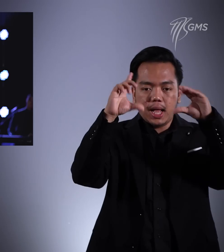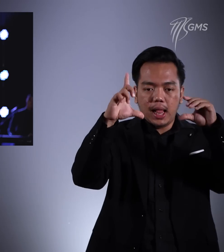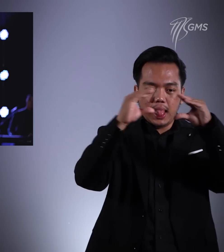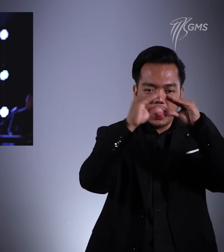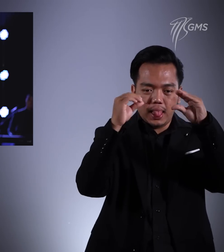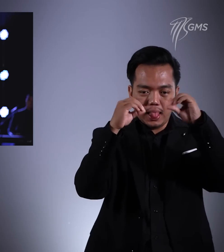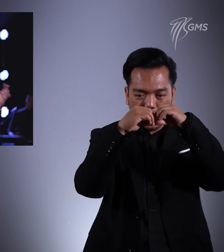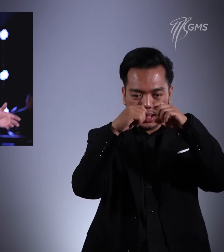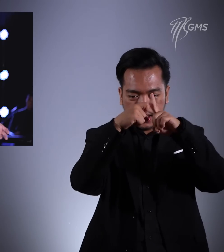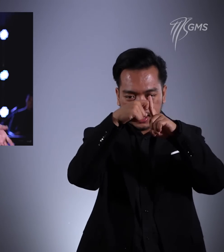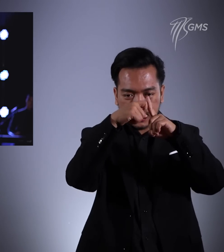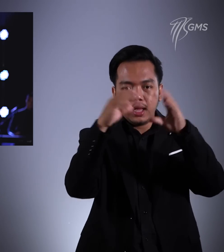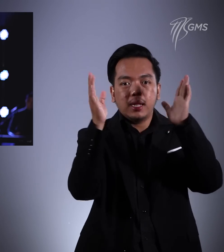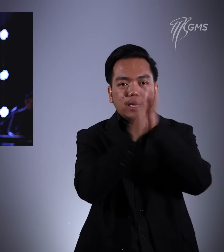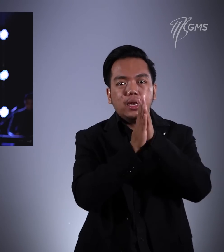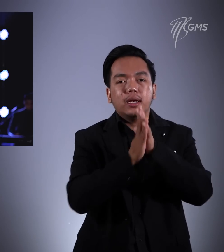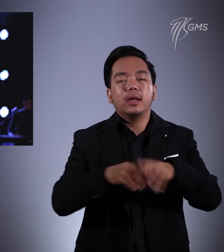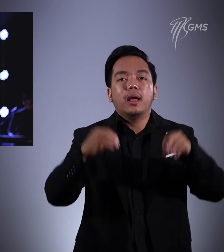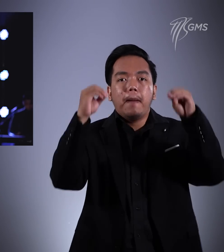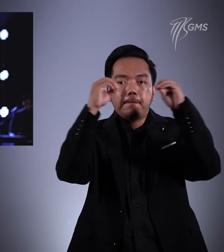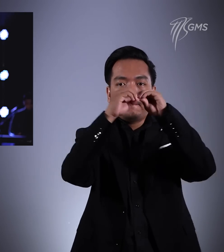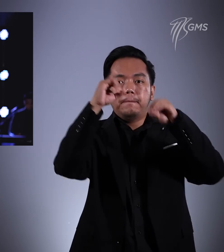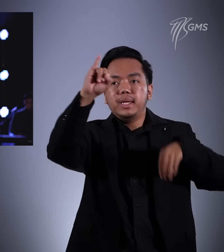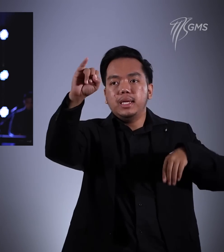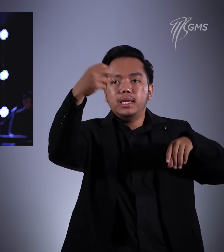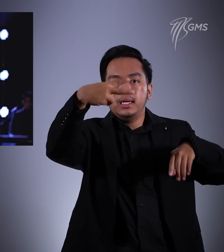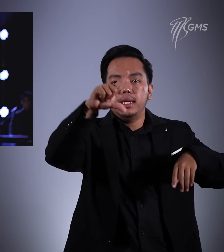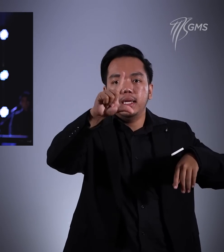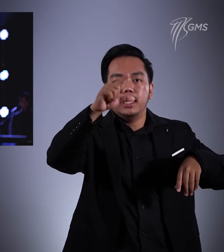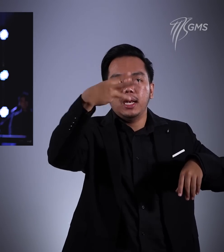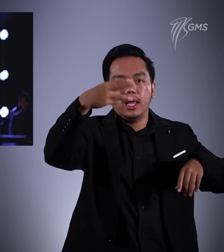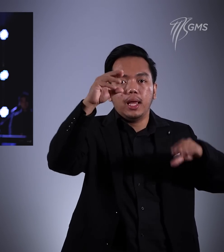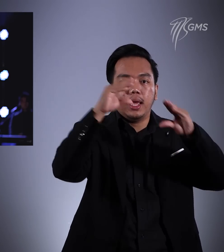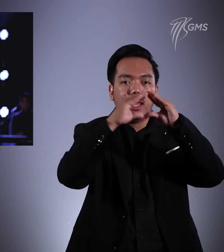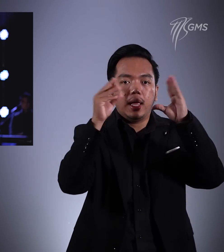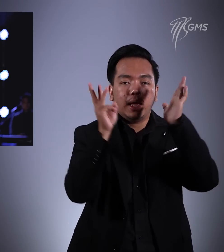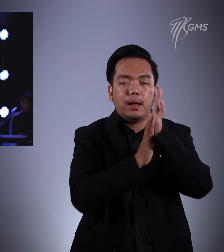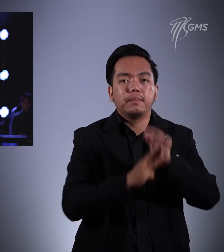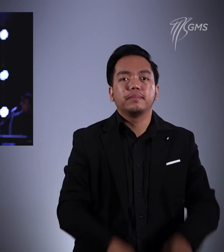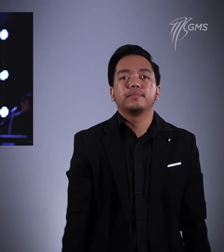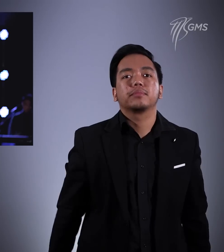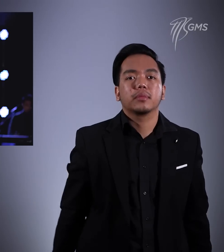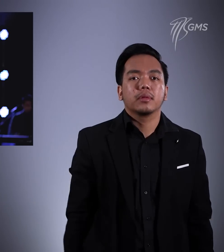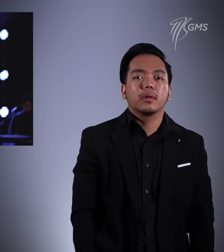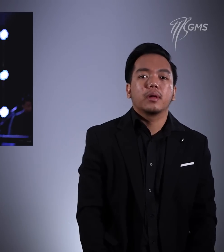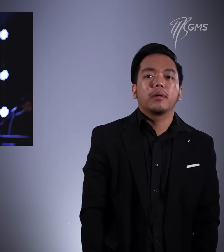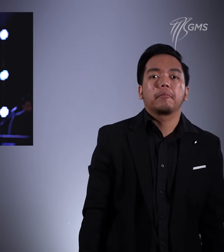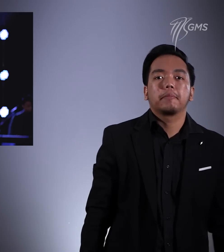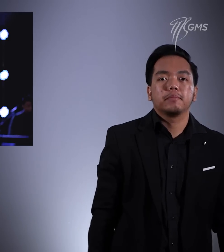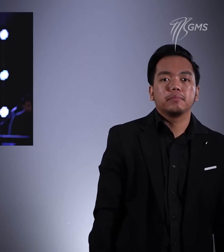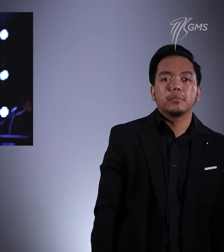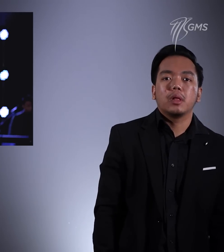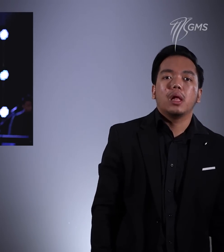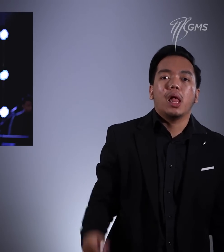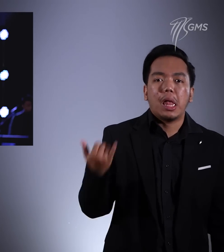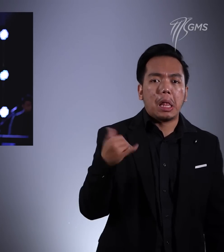Bileam nabi-nabian, sebentar nabi Tuhan, sebentar nabi setan. Karena dia mata duitan. Disuruh kutuki malah diberkati. Suruh kutuki malah